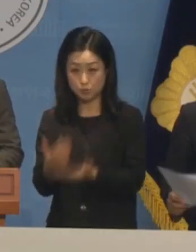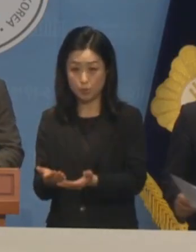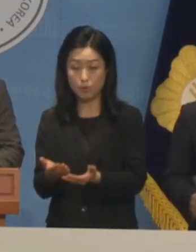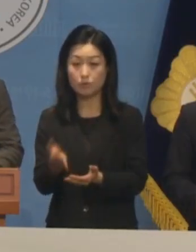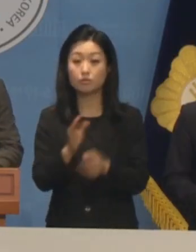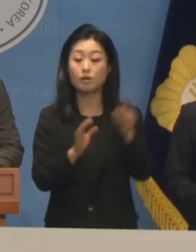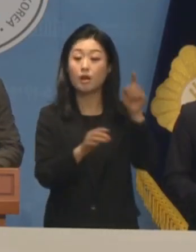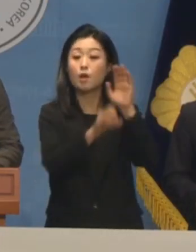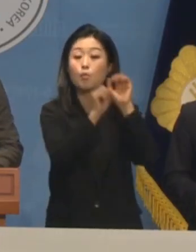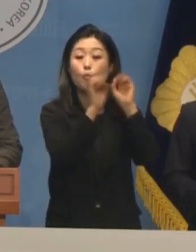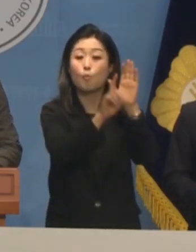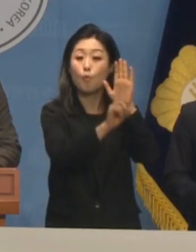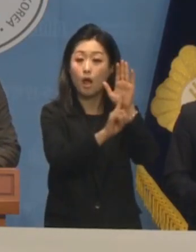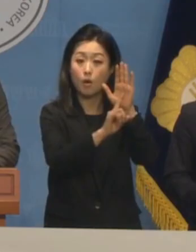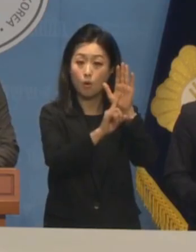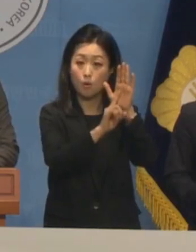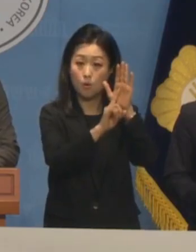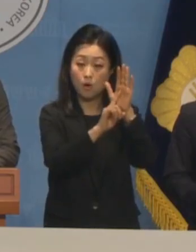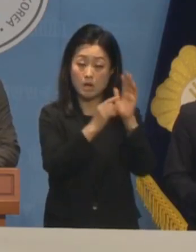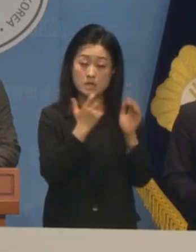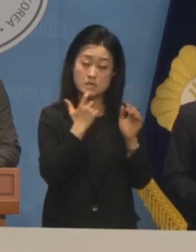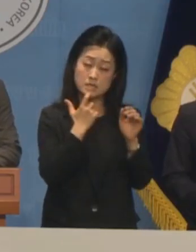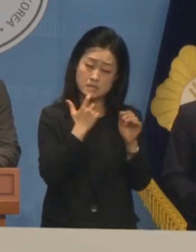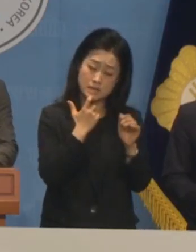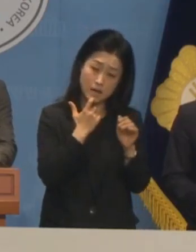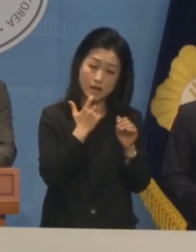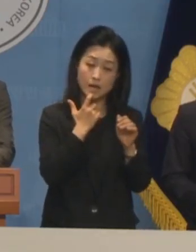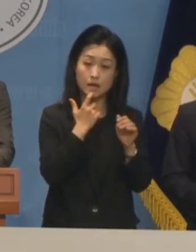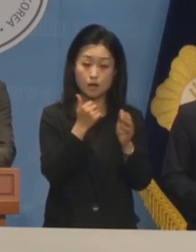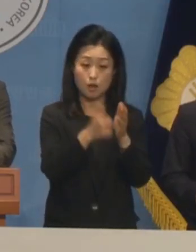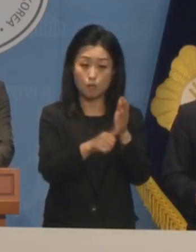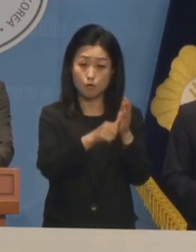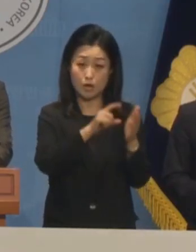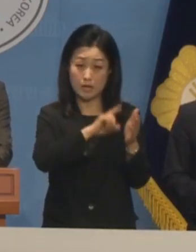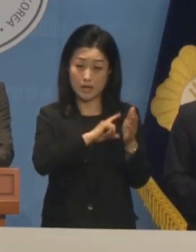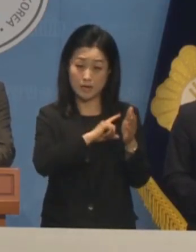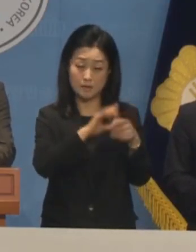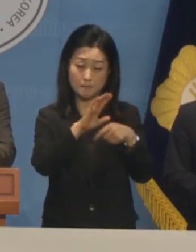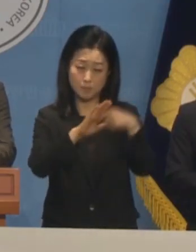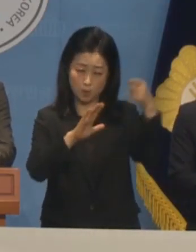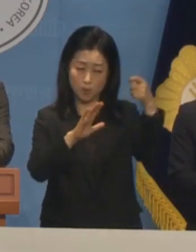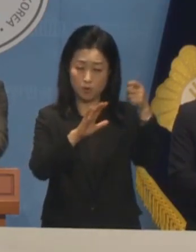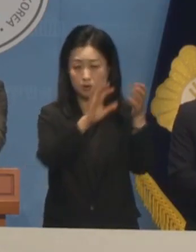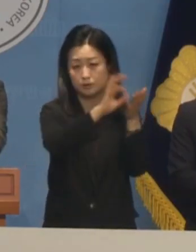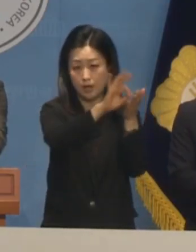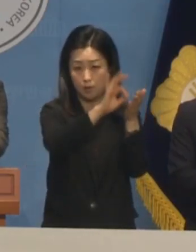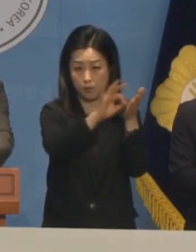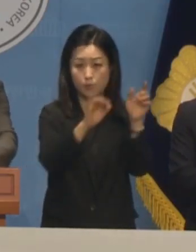광고를 통해 악의적이고 지속적인 상표권 침해를 자행하고 있습니다.